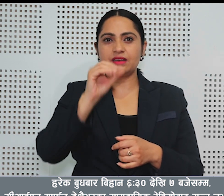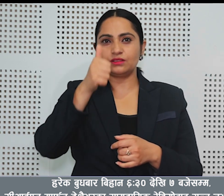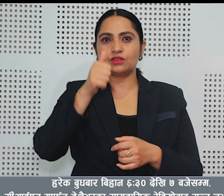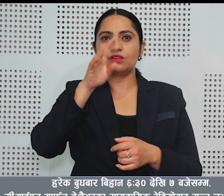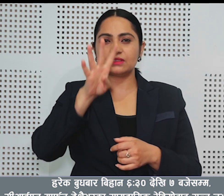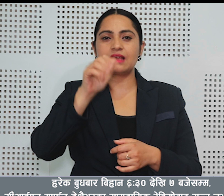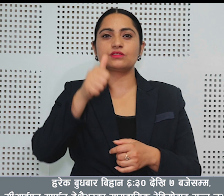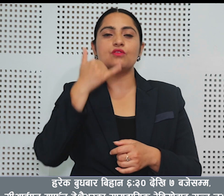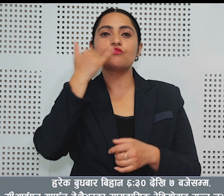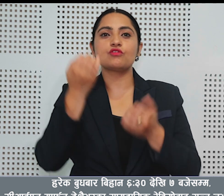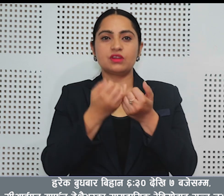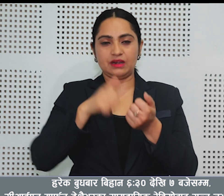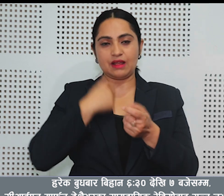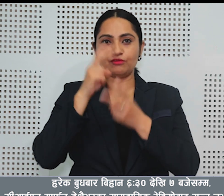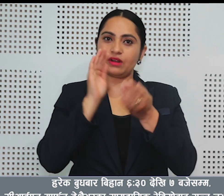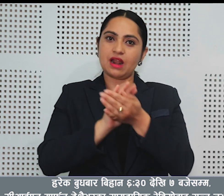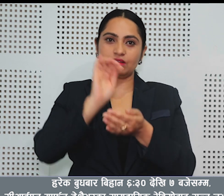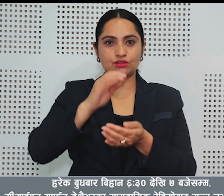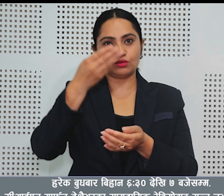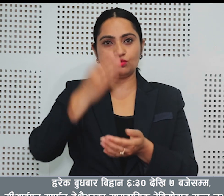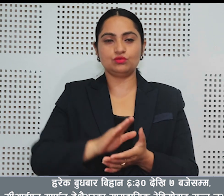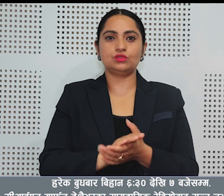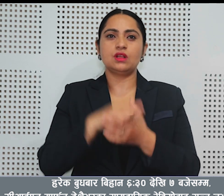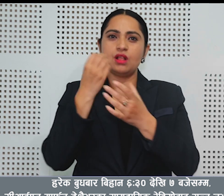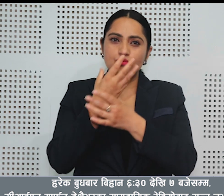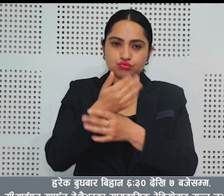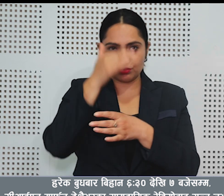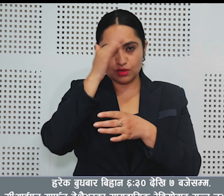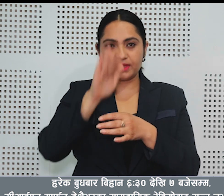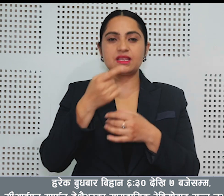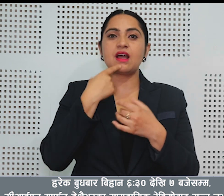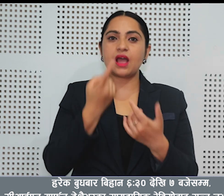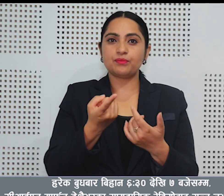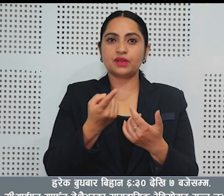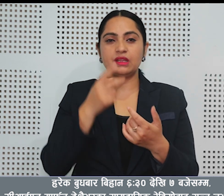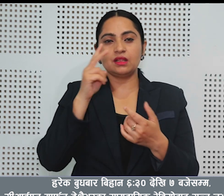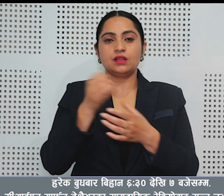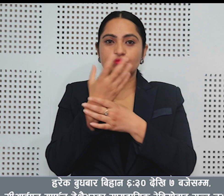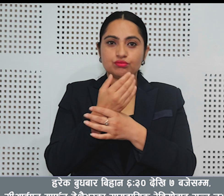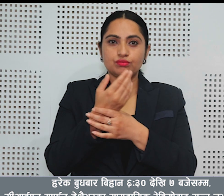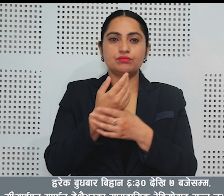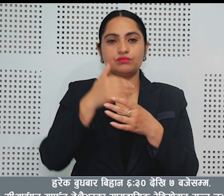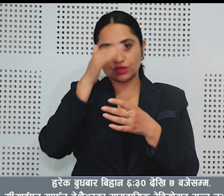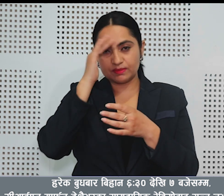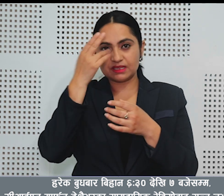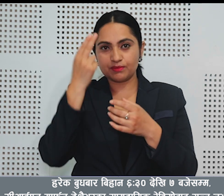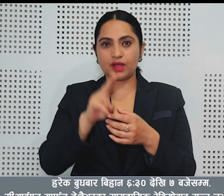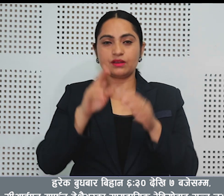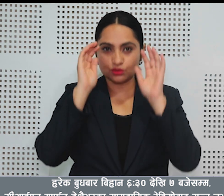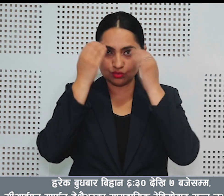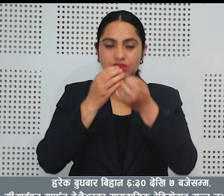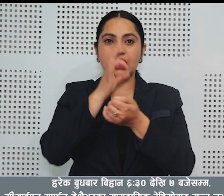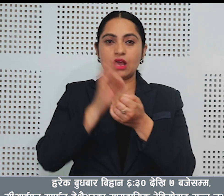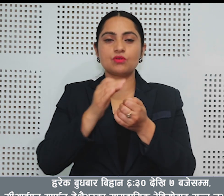015260 मा फोन गरेर आफ्ना कुरा राख्न सक्नुहुनेछ। विपद आइहालेमा वा विपदमा परेमा सुरक्षा निकायका